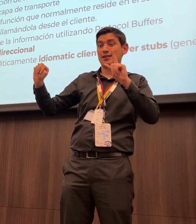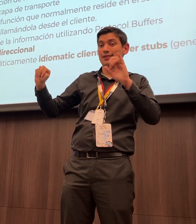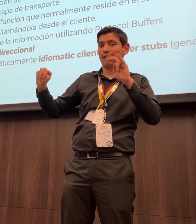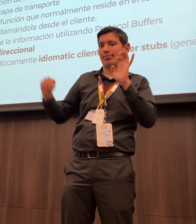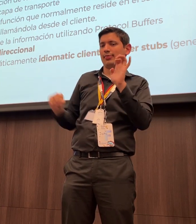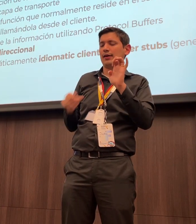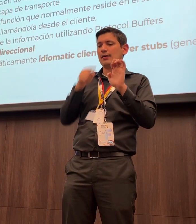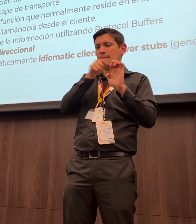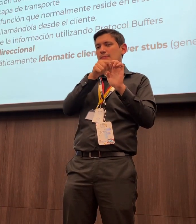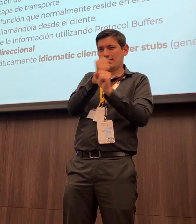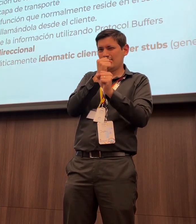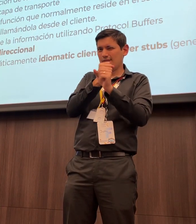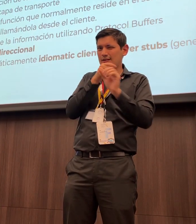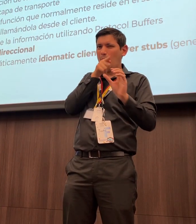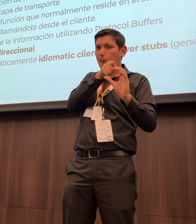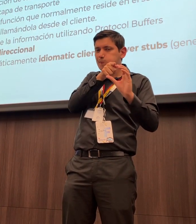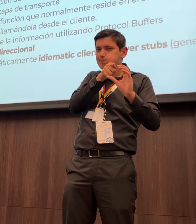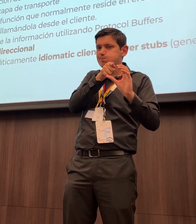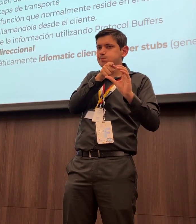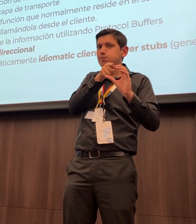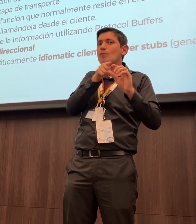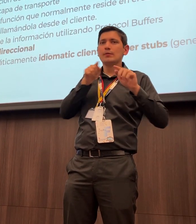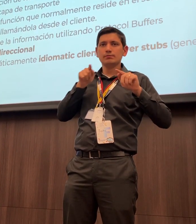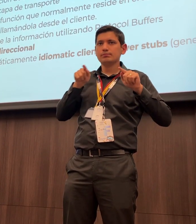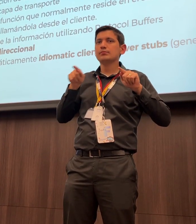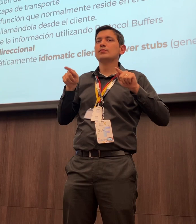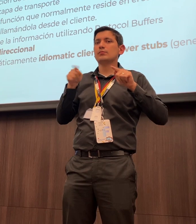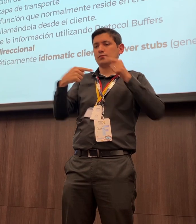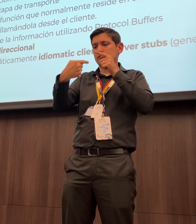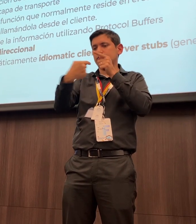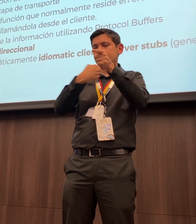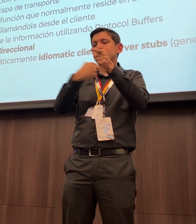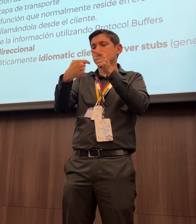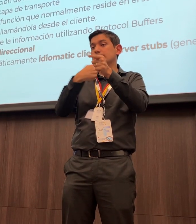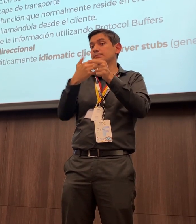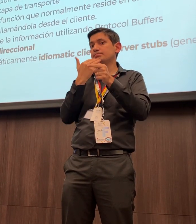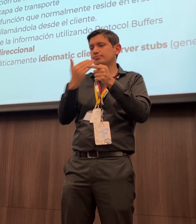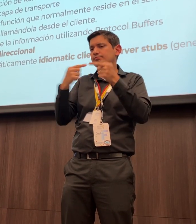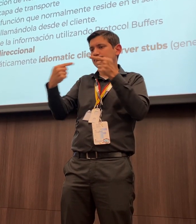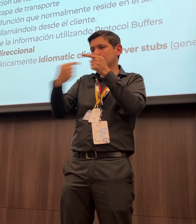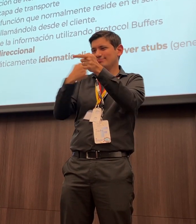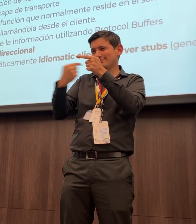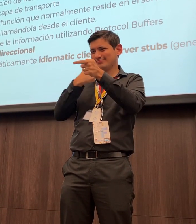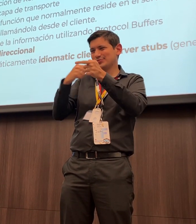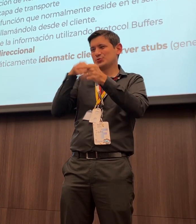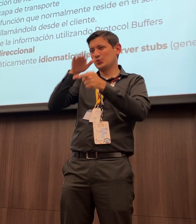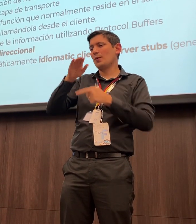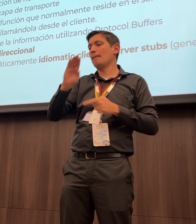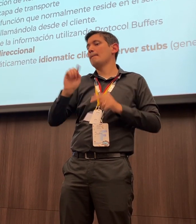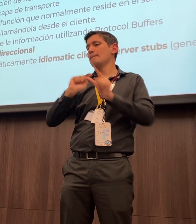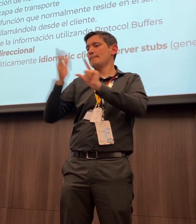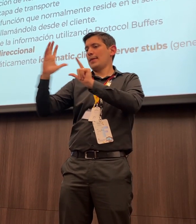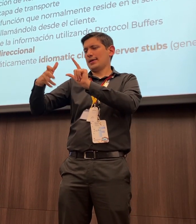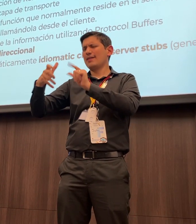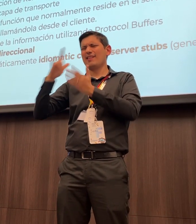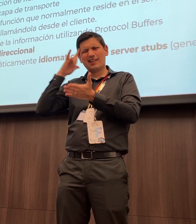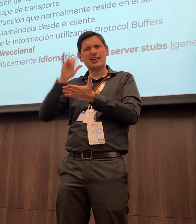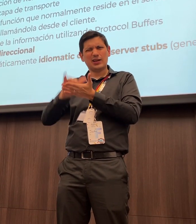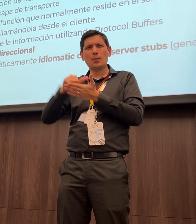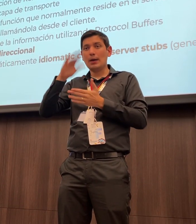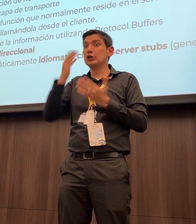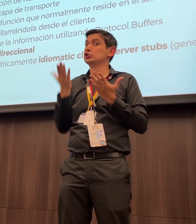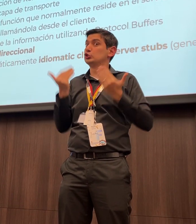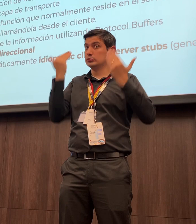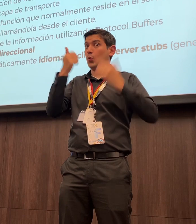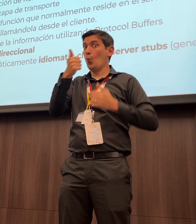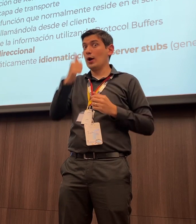estuviéramos trabajando desde el cliente, una función que está en el backend, está en la máquina del backend. Entonces, este es creo que uno de los principales